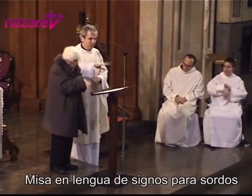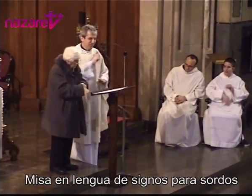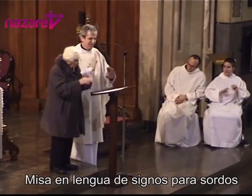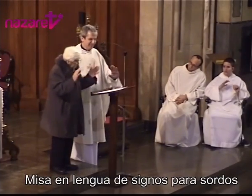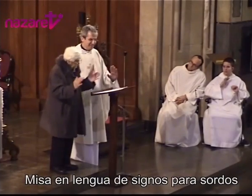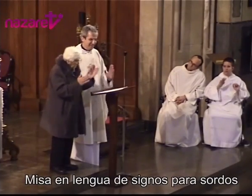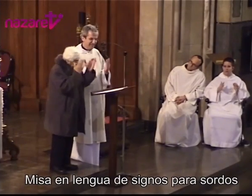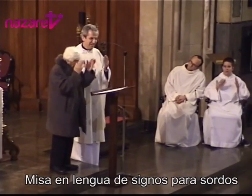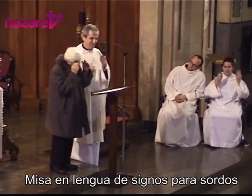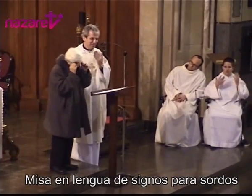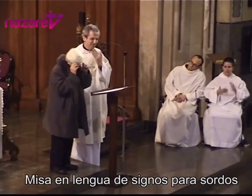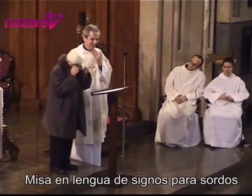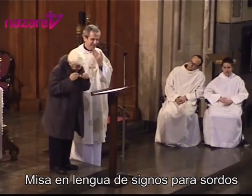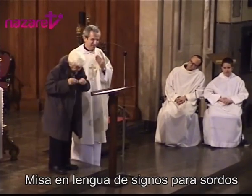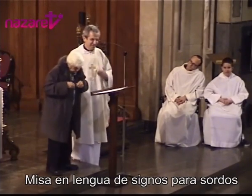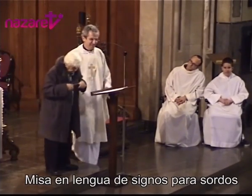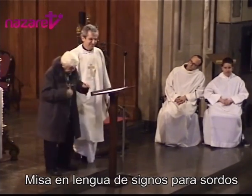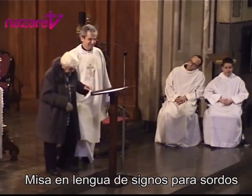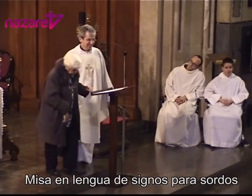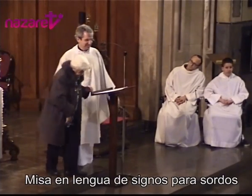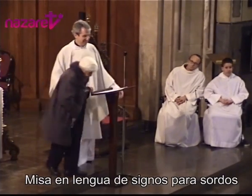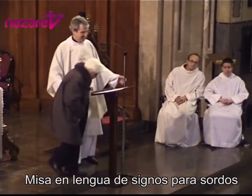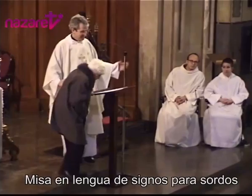las fuentes de la salvación.